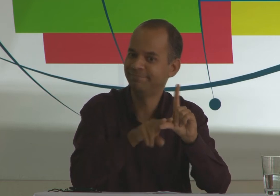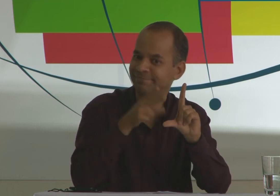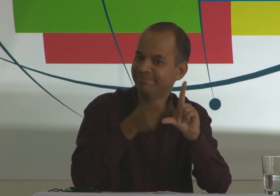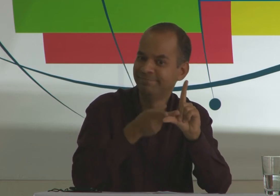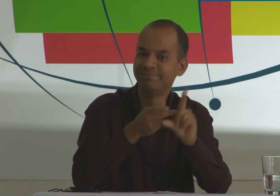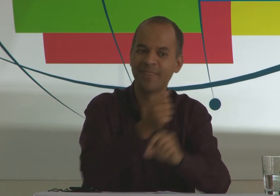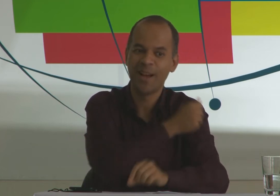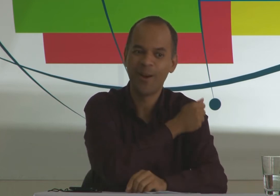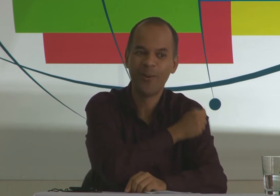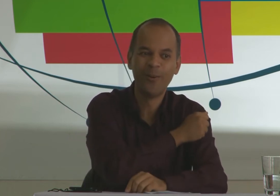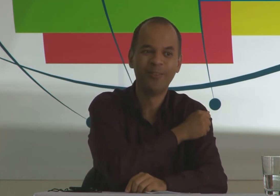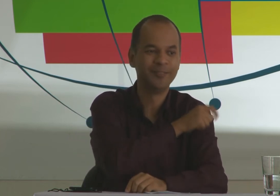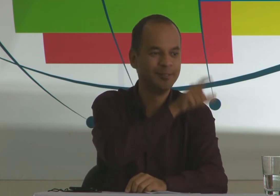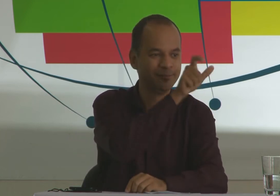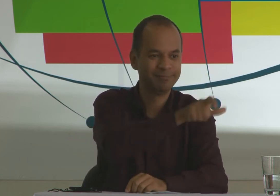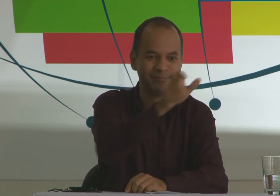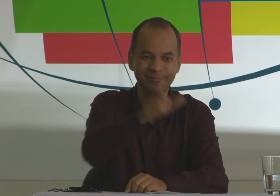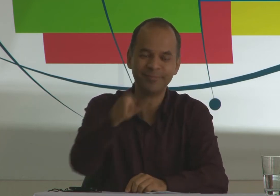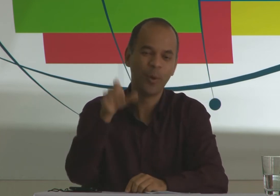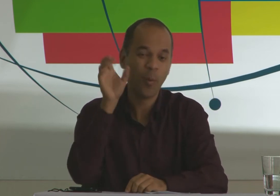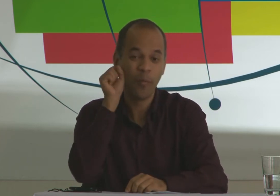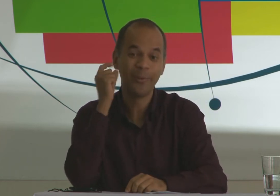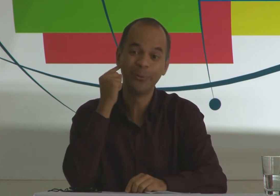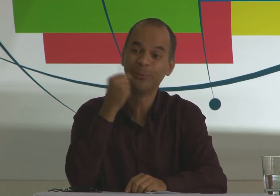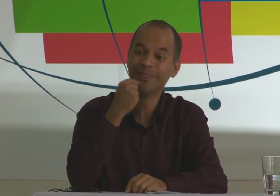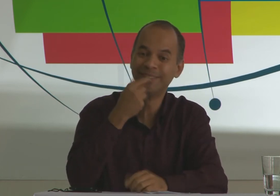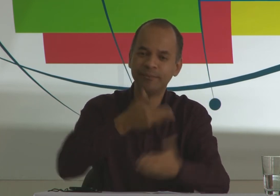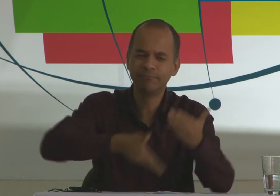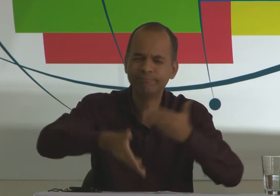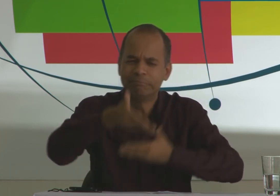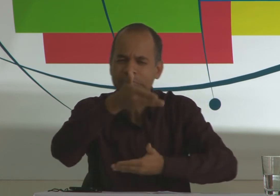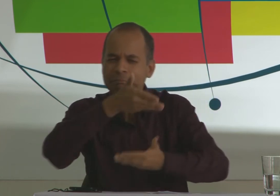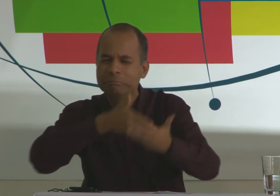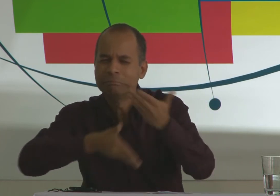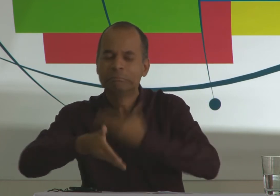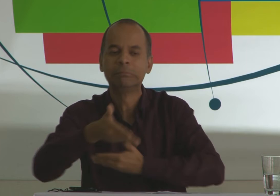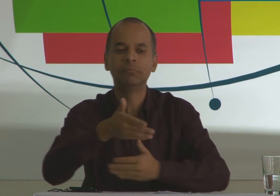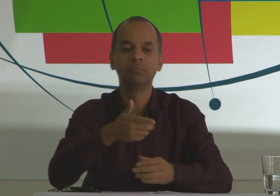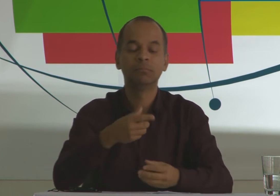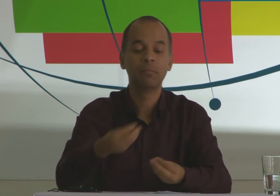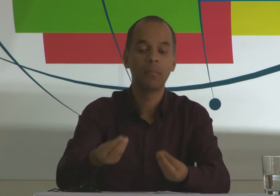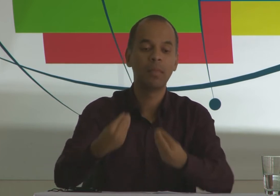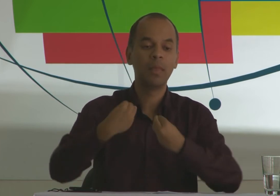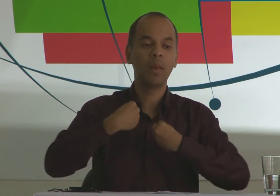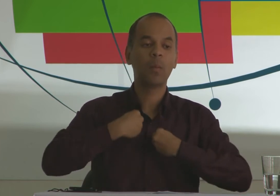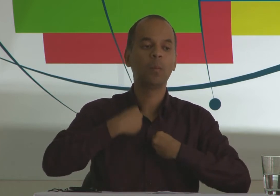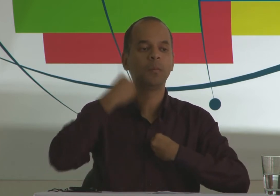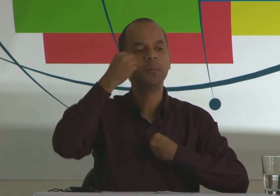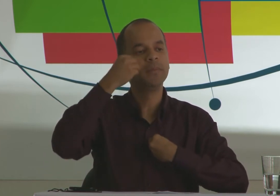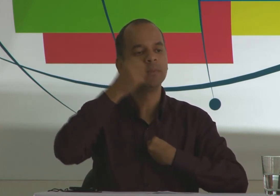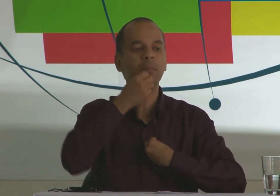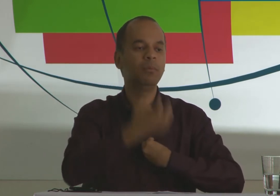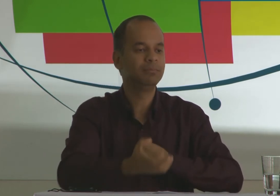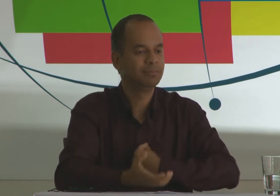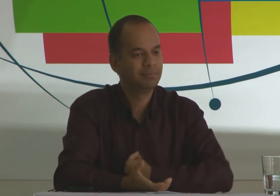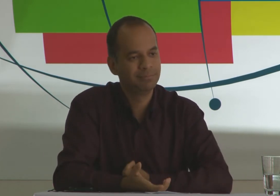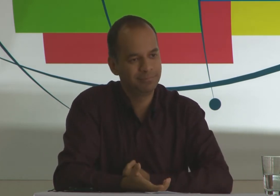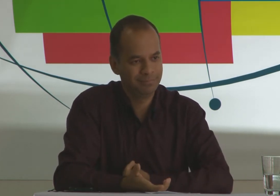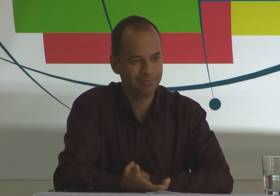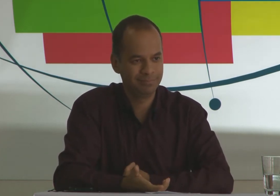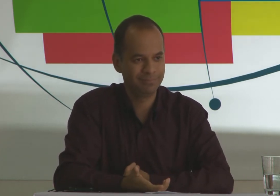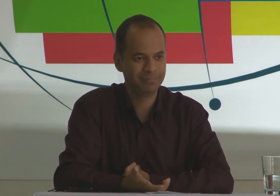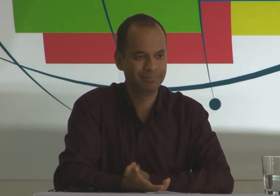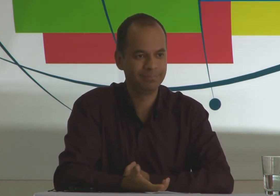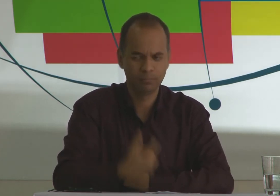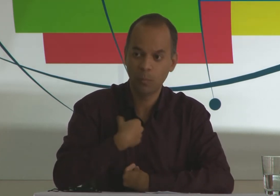questões todas, né? Porque... E eu tive a experiência também de depois atuar como professor no curso de bacharelado de Letras